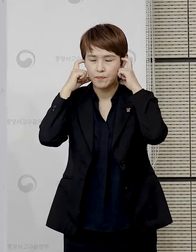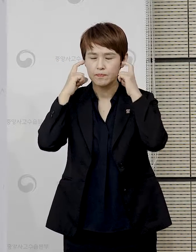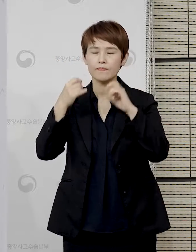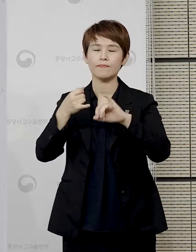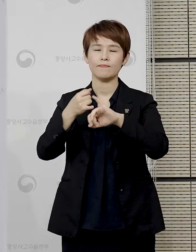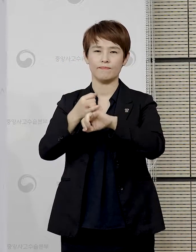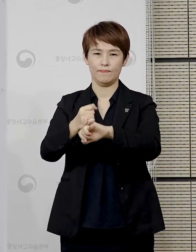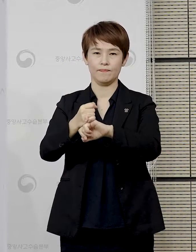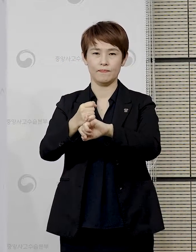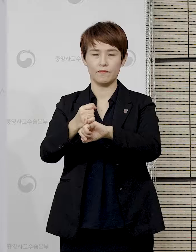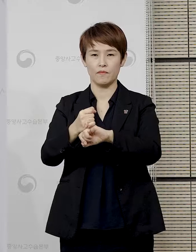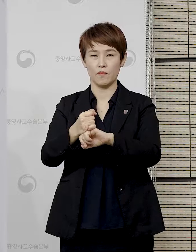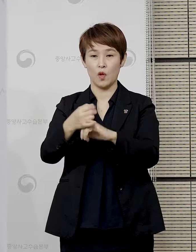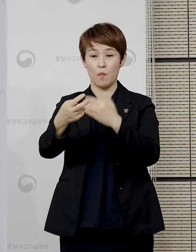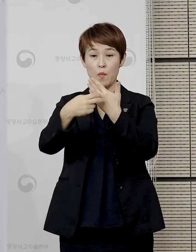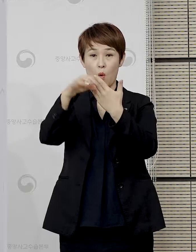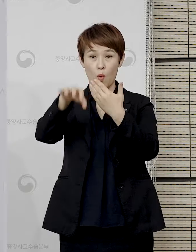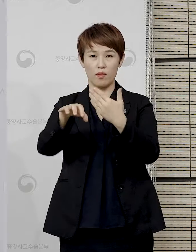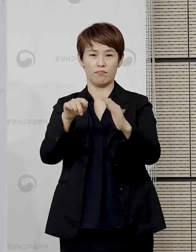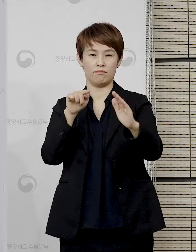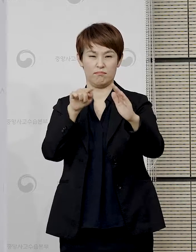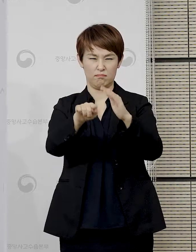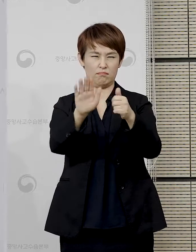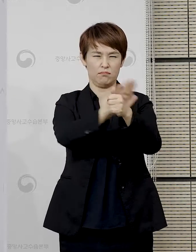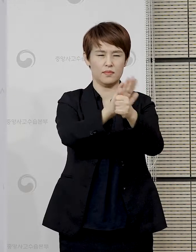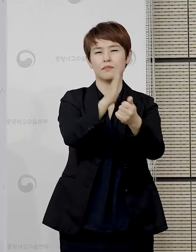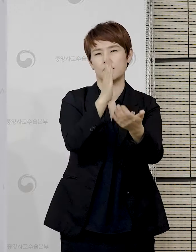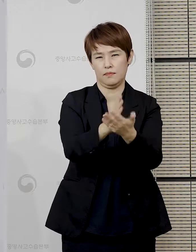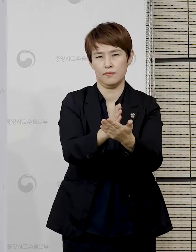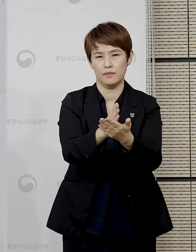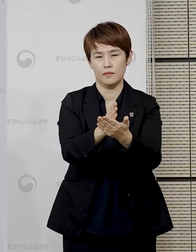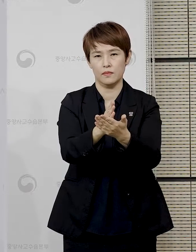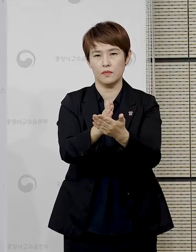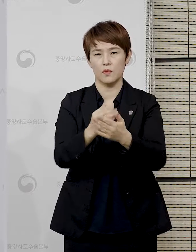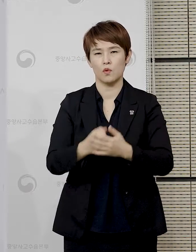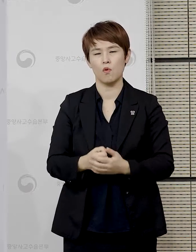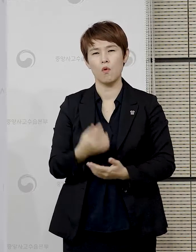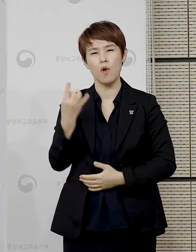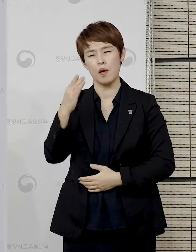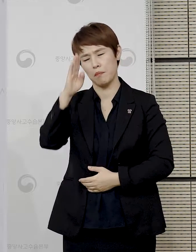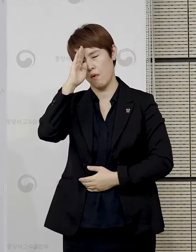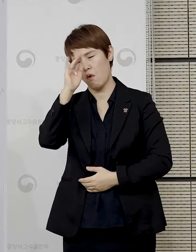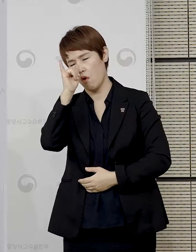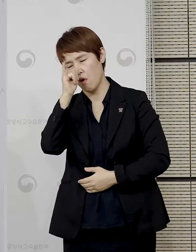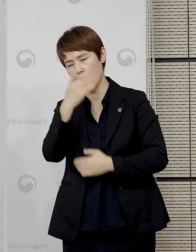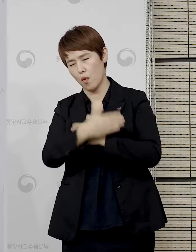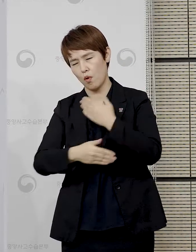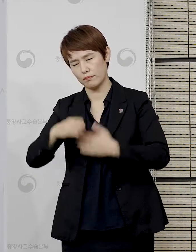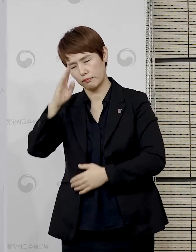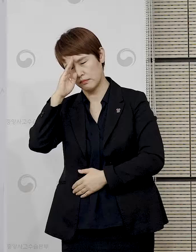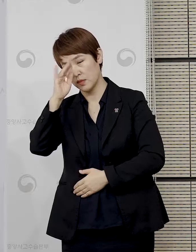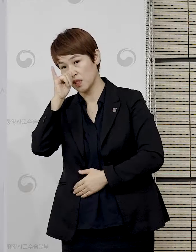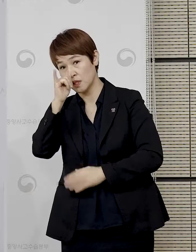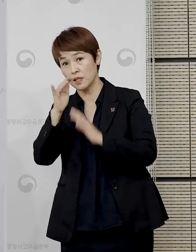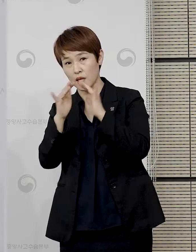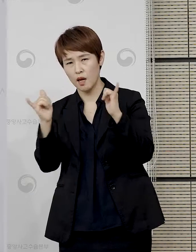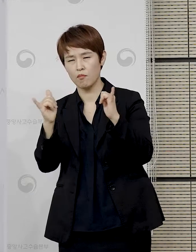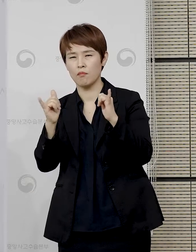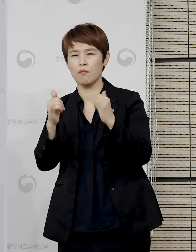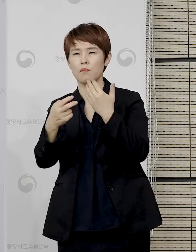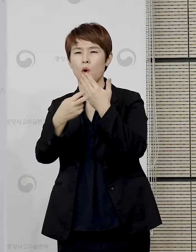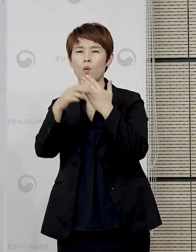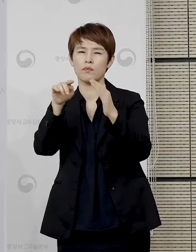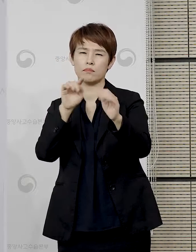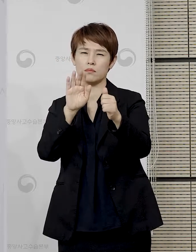가급적 병문안을 삼가해 주시기 바랍니다. 특히 만성질환이 있거나 몸이 안 좋으신 분들은 병문안을 가지